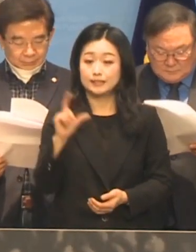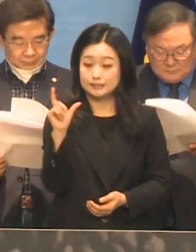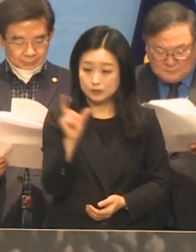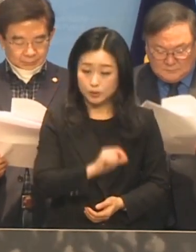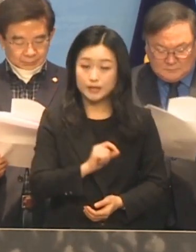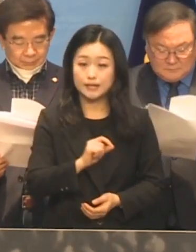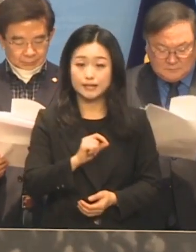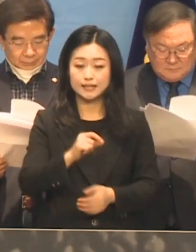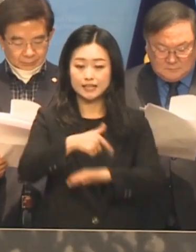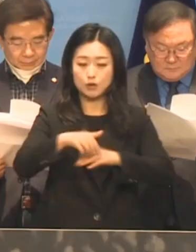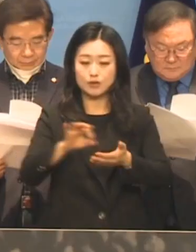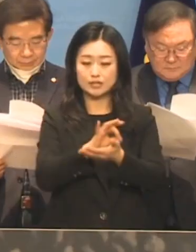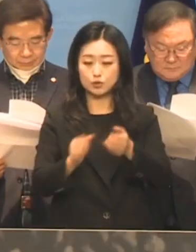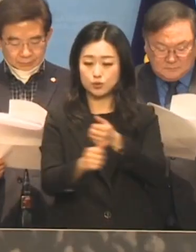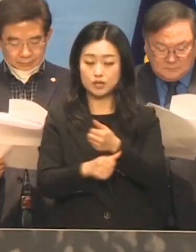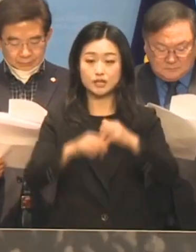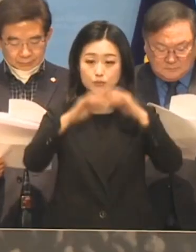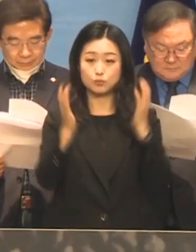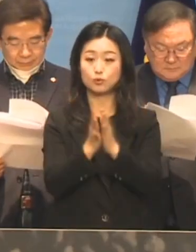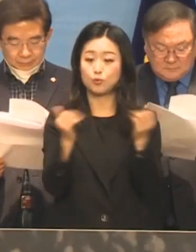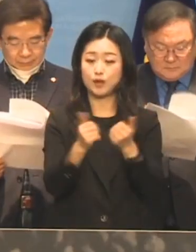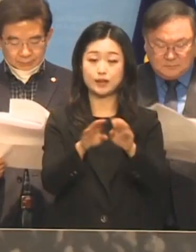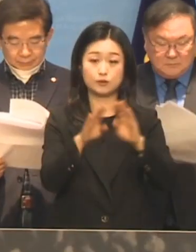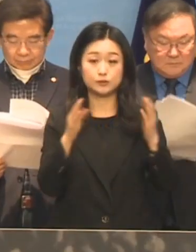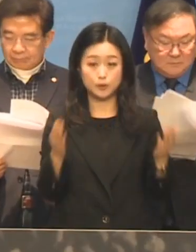신속히 기재위 전체 회의를 열어